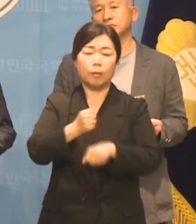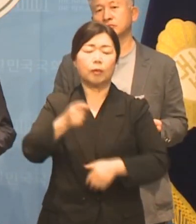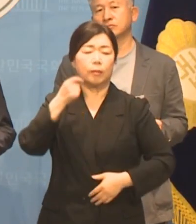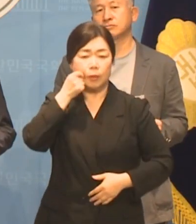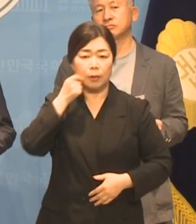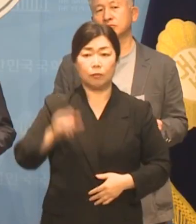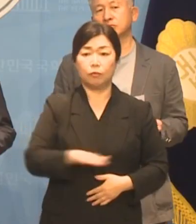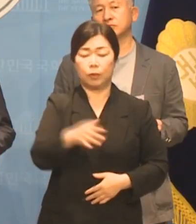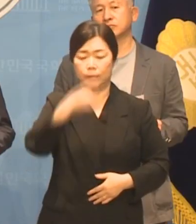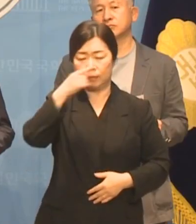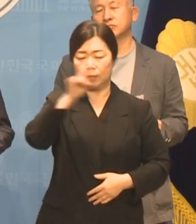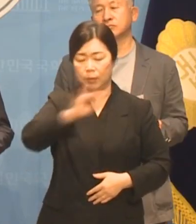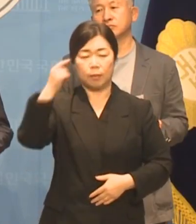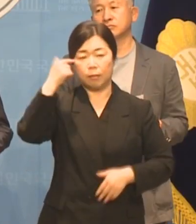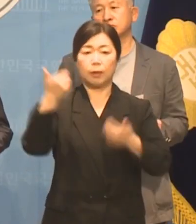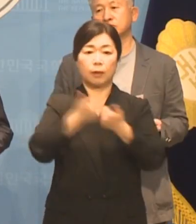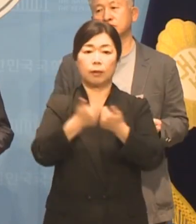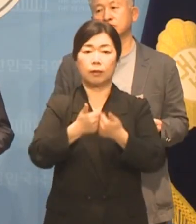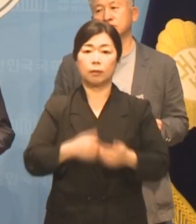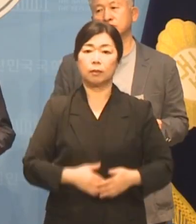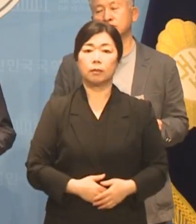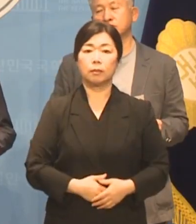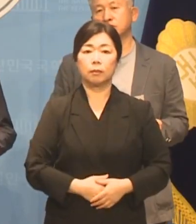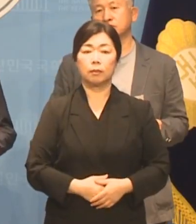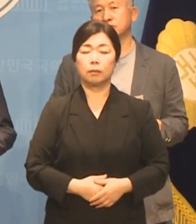것을 단호히 반대합니다.